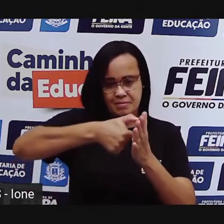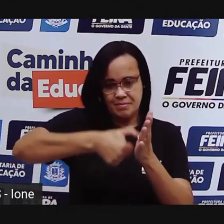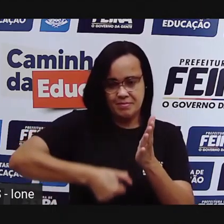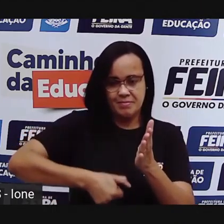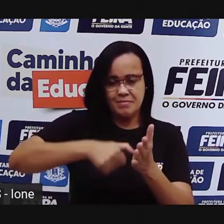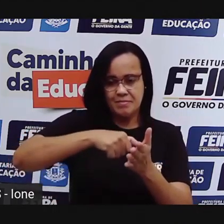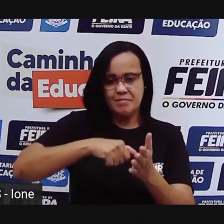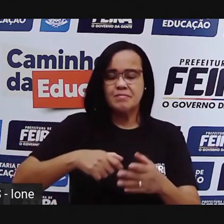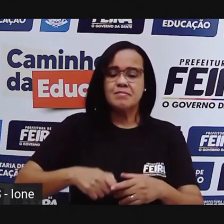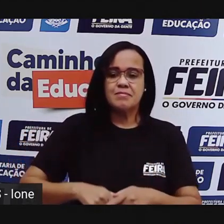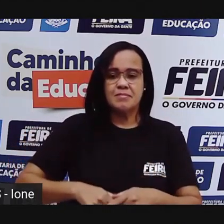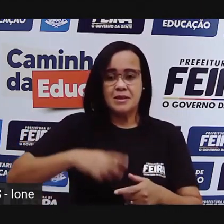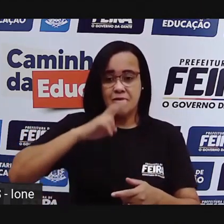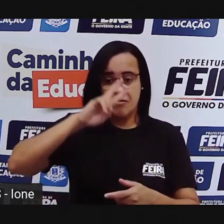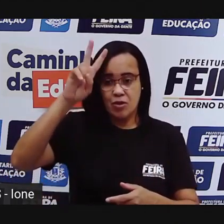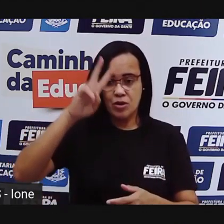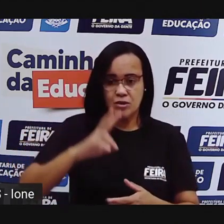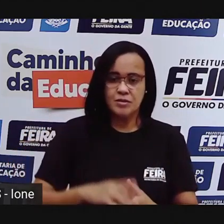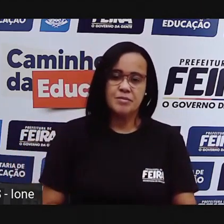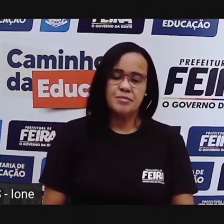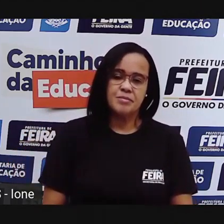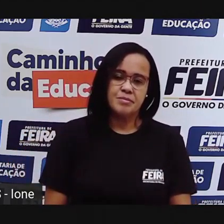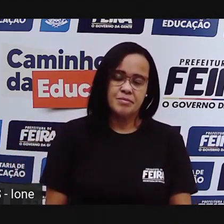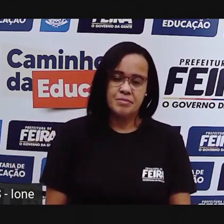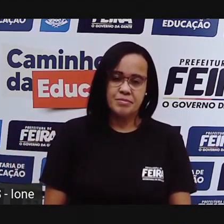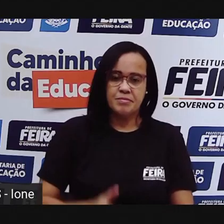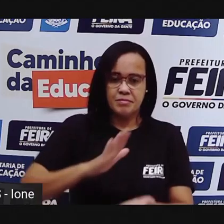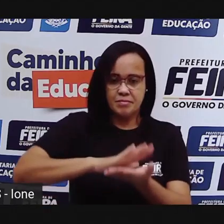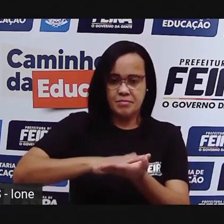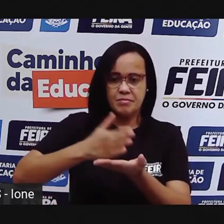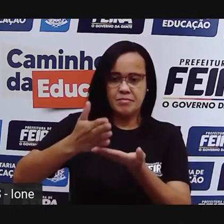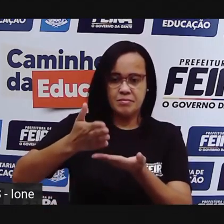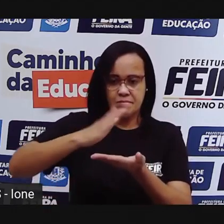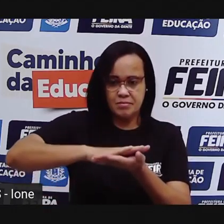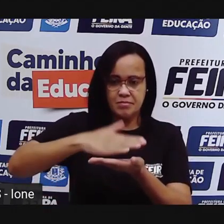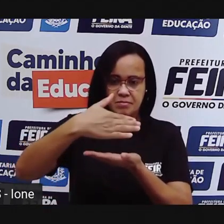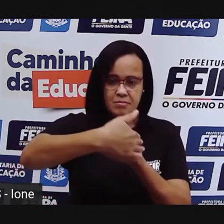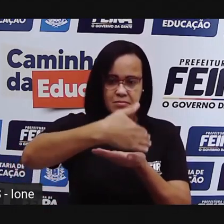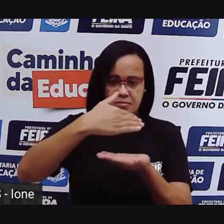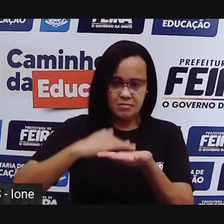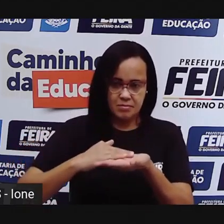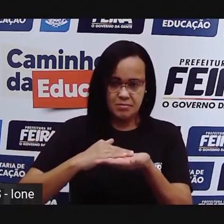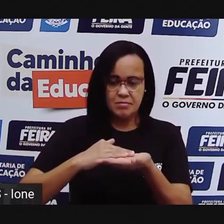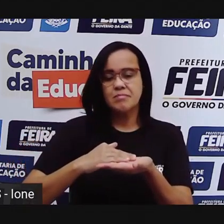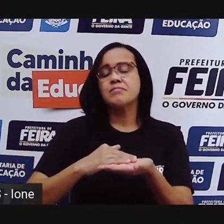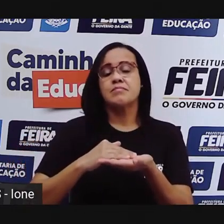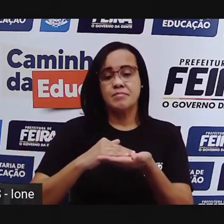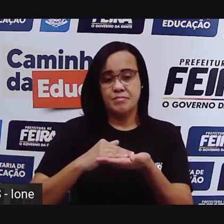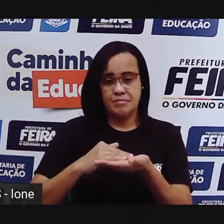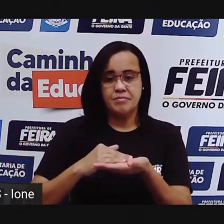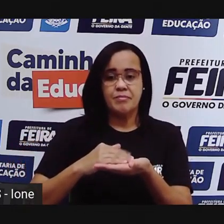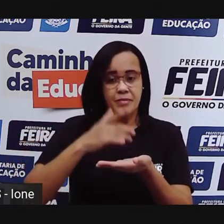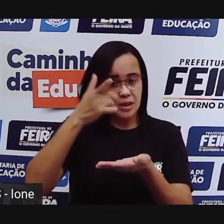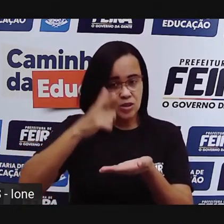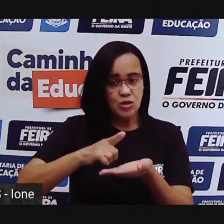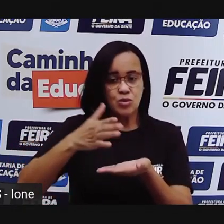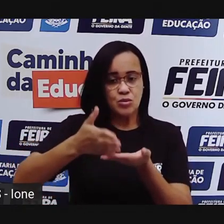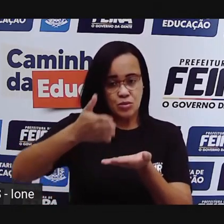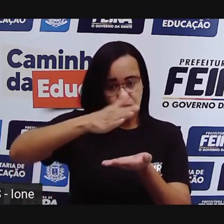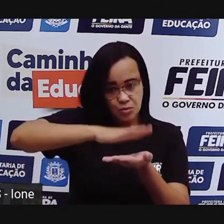meninada? Então, vamos lá. Dobrou, dobrou. Agora nós vamos dobrar de